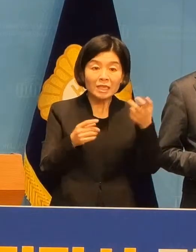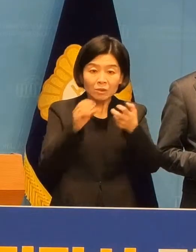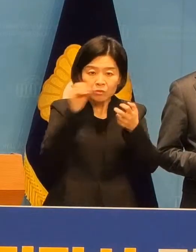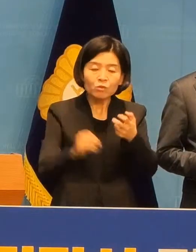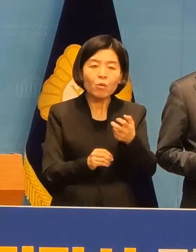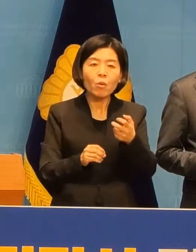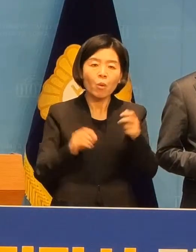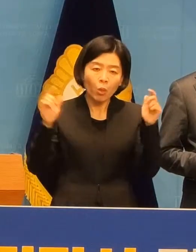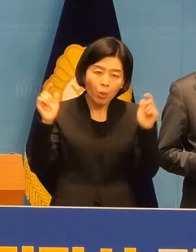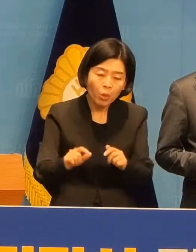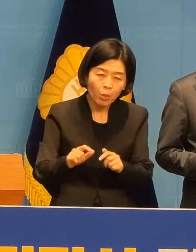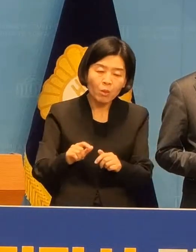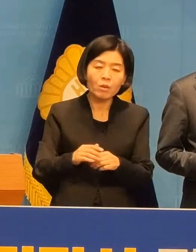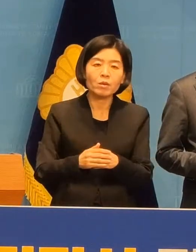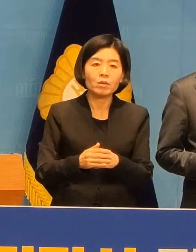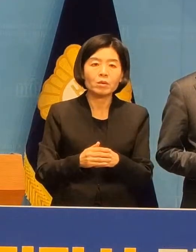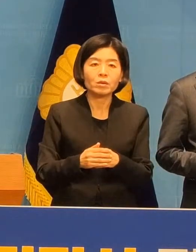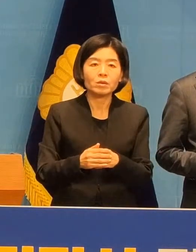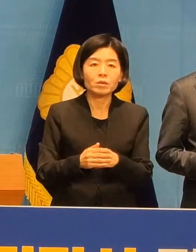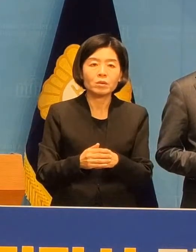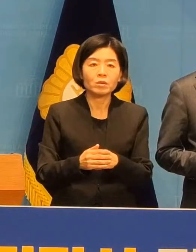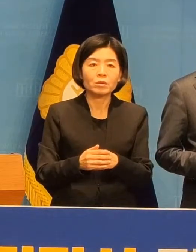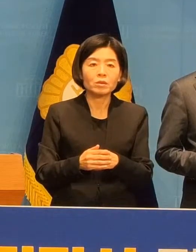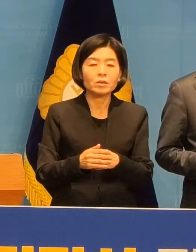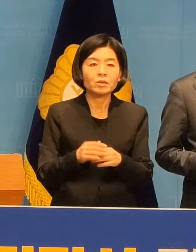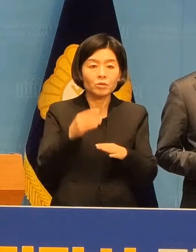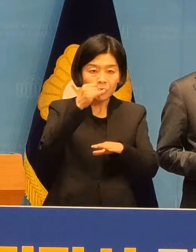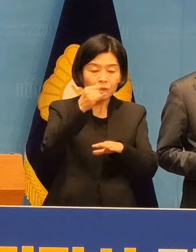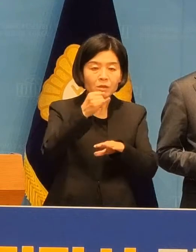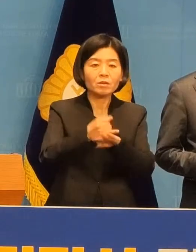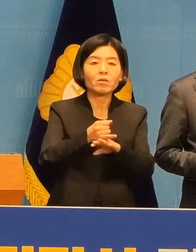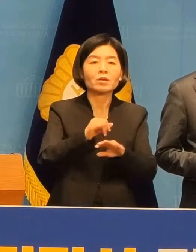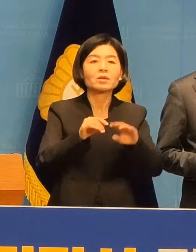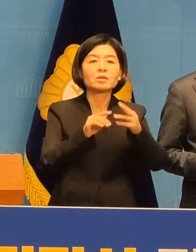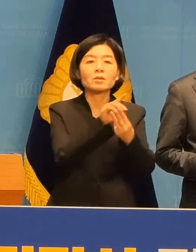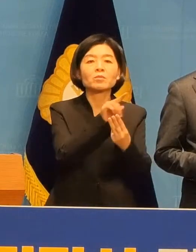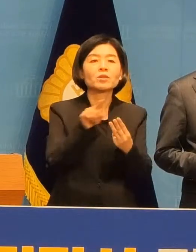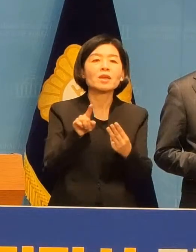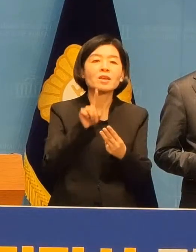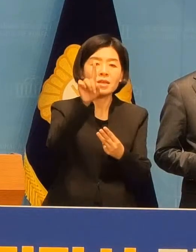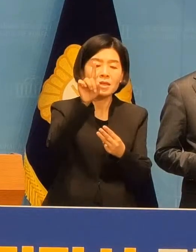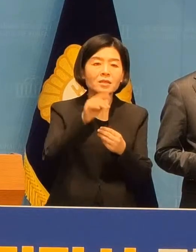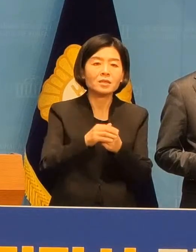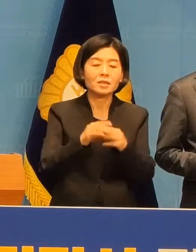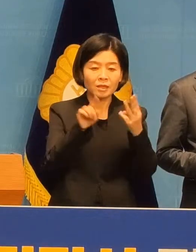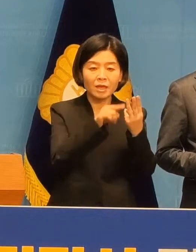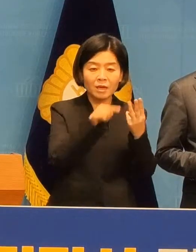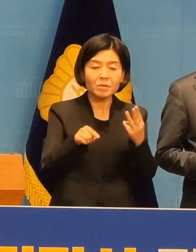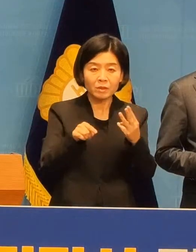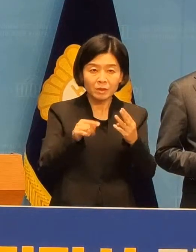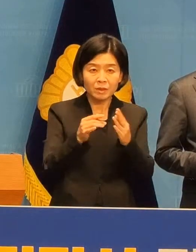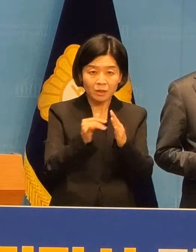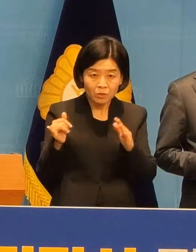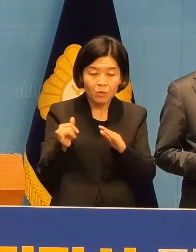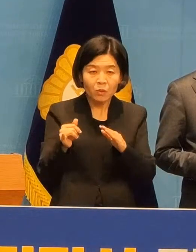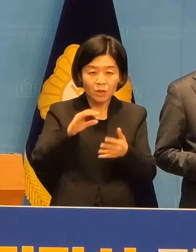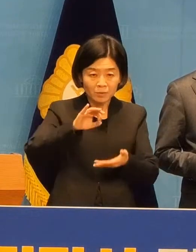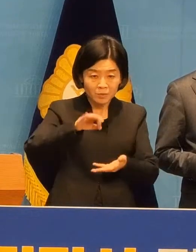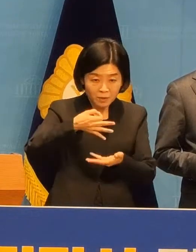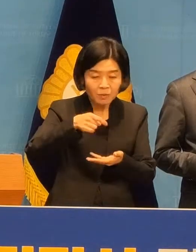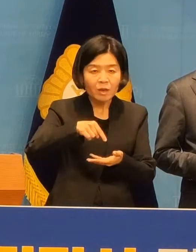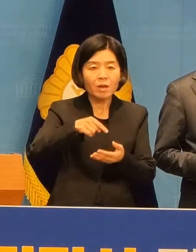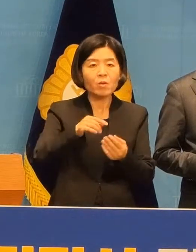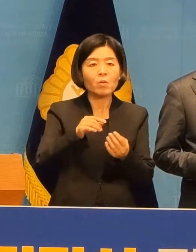나타났습니다. 최저임금의 3분의 1 수준이며 3인 가구 생계급여 기준의 절반에도